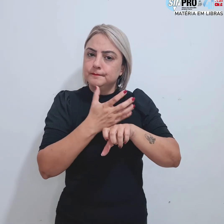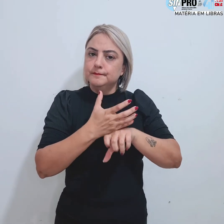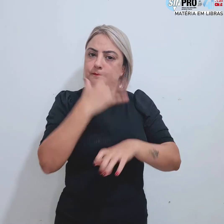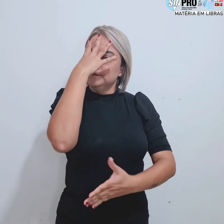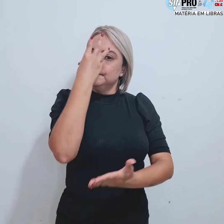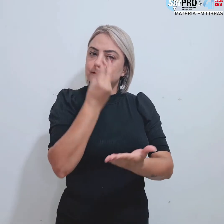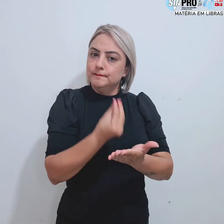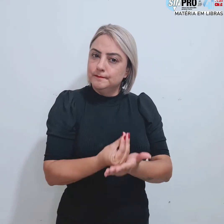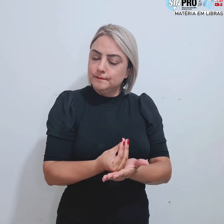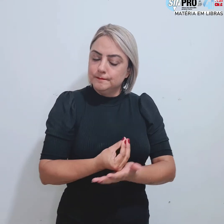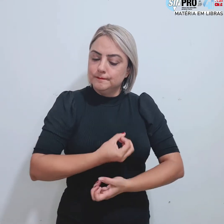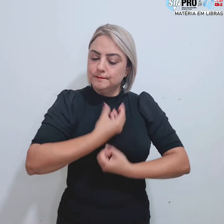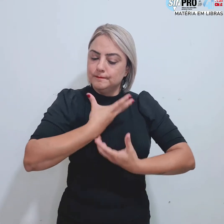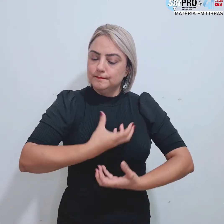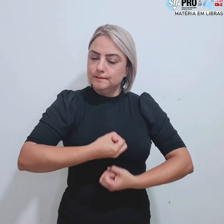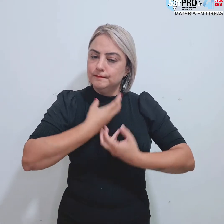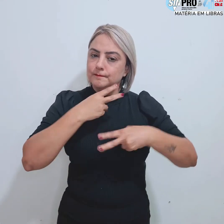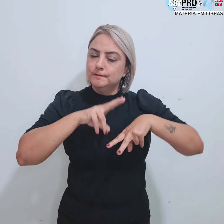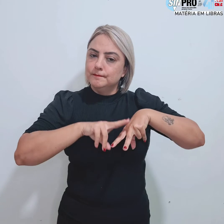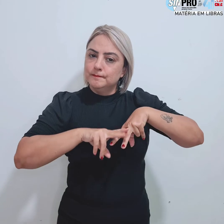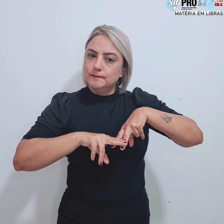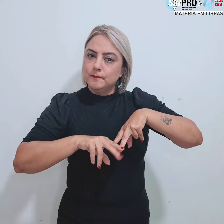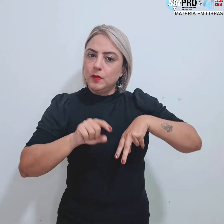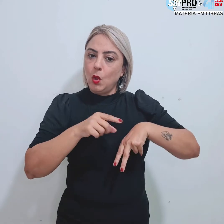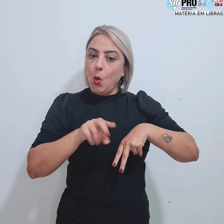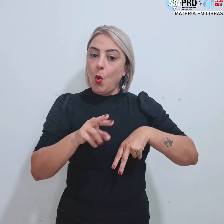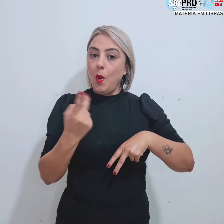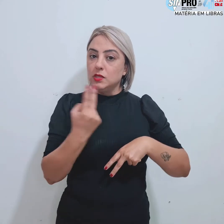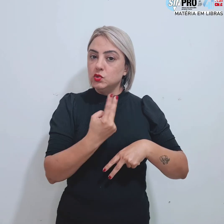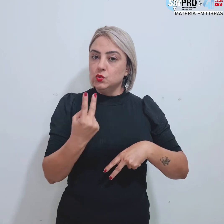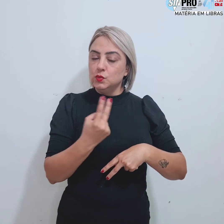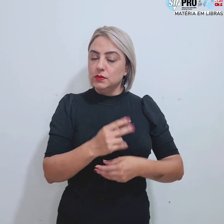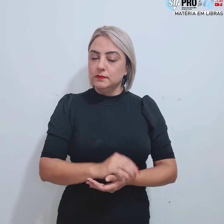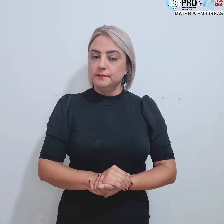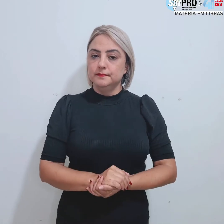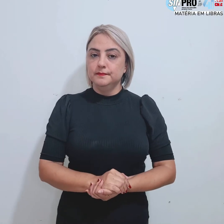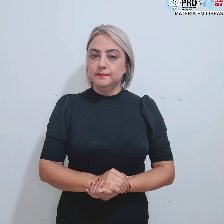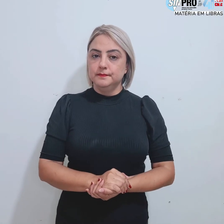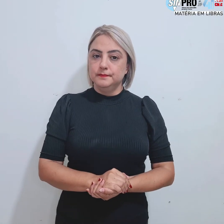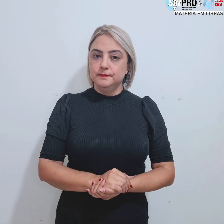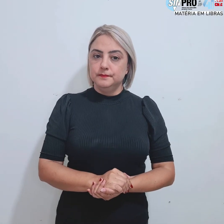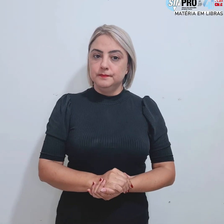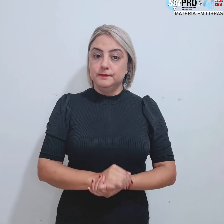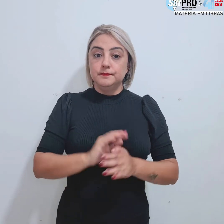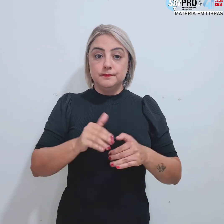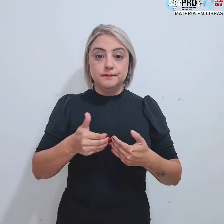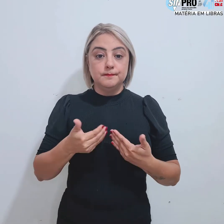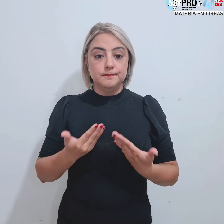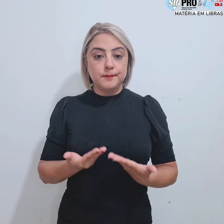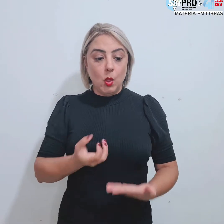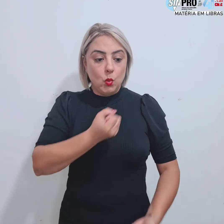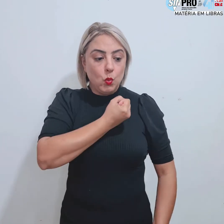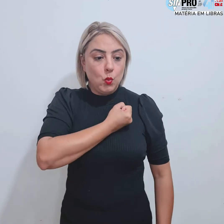identidade, expressão de gênero ou ambas. Diante dos números